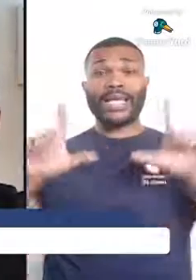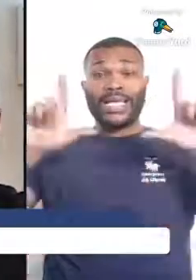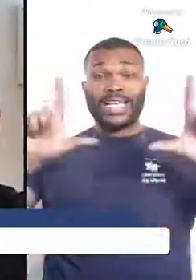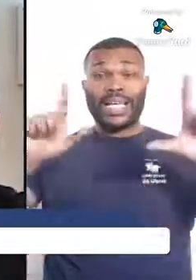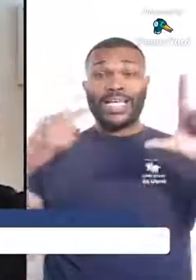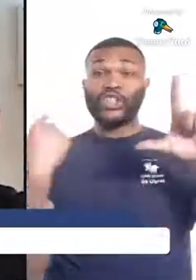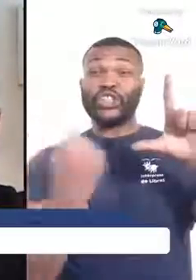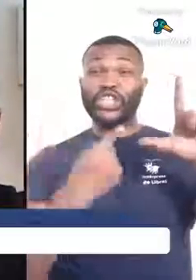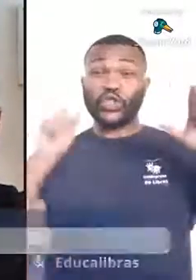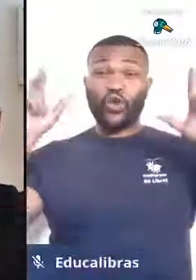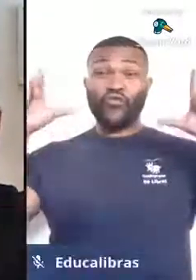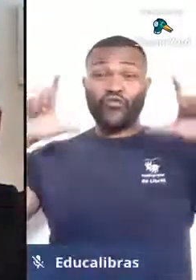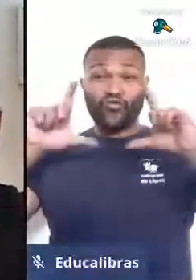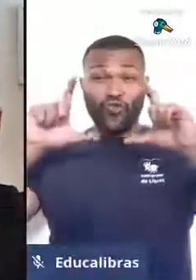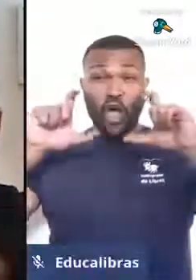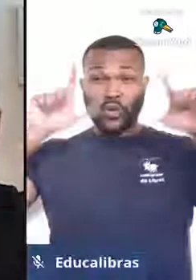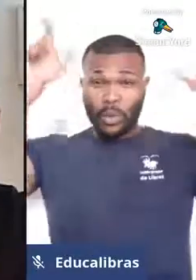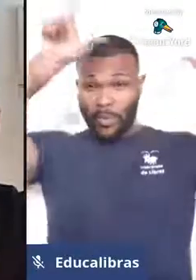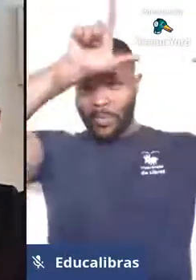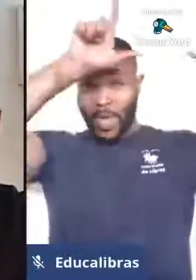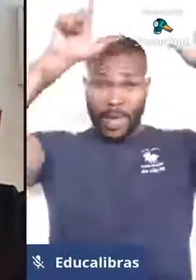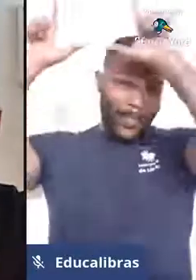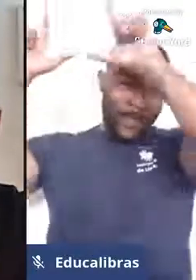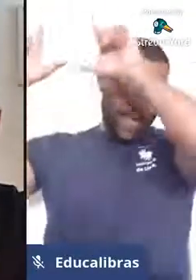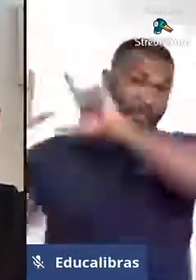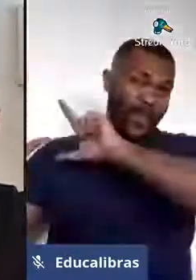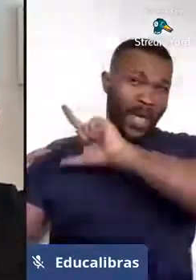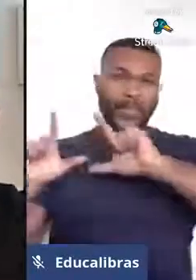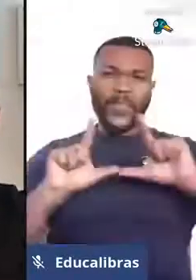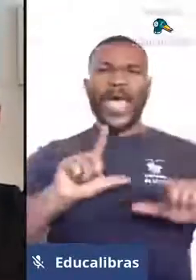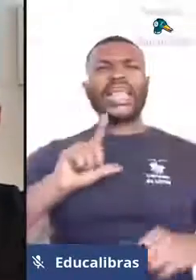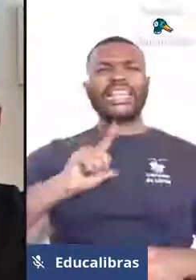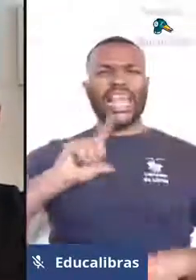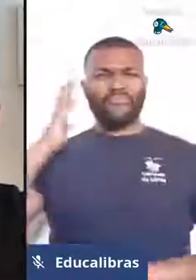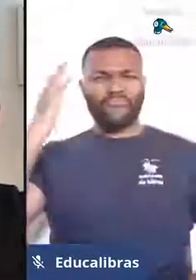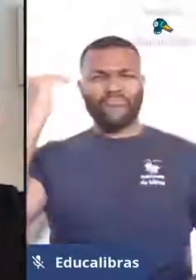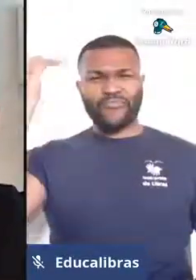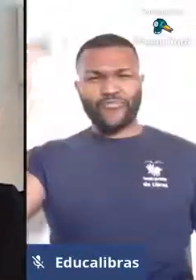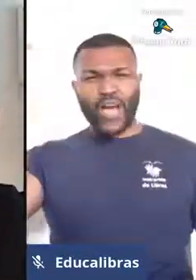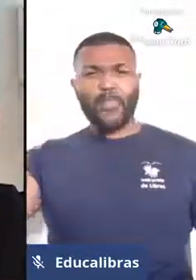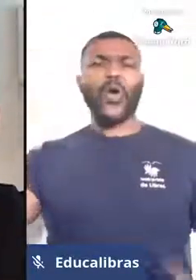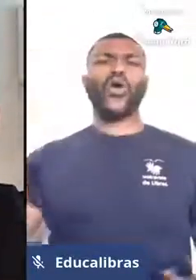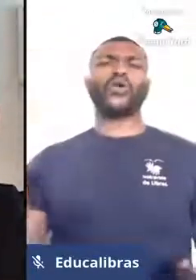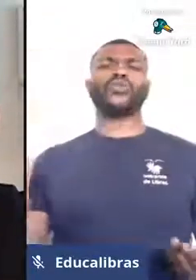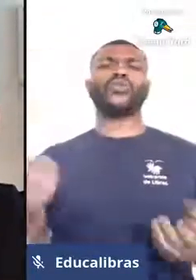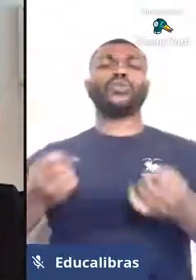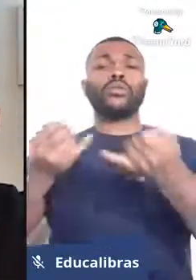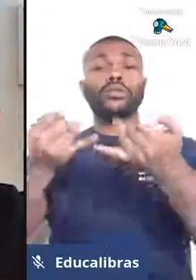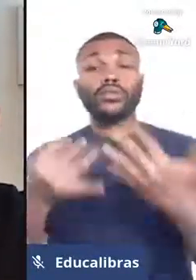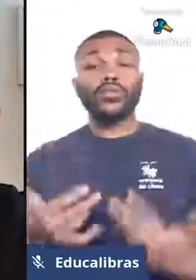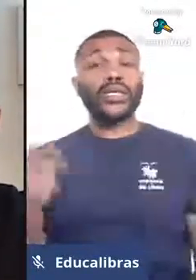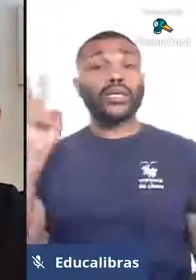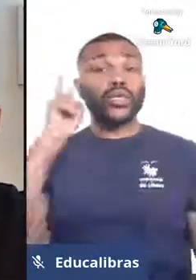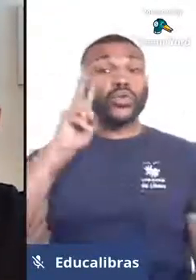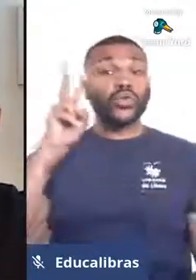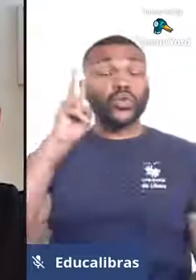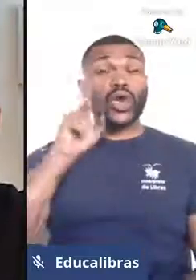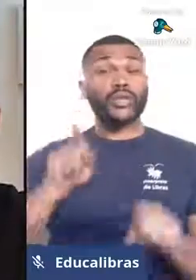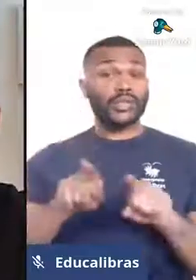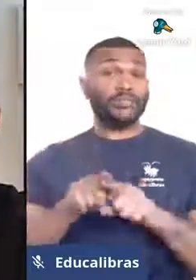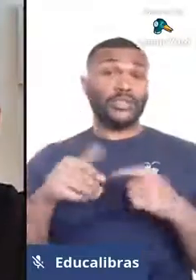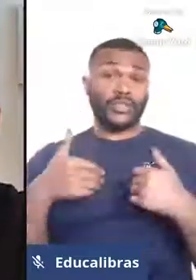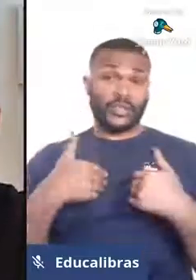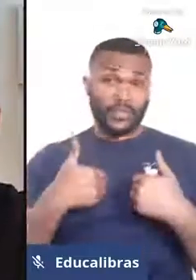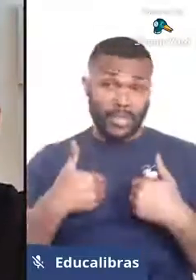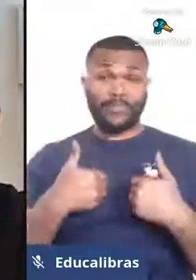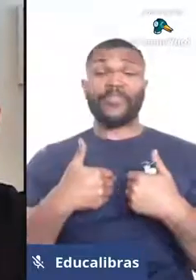Então, não dá para ver muito na câmera, mas tem discos clássicos de vinil que falam um pouco também de mim. Mas falando um